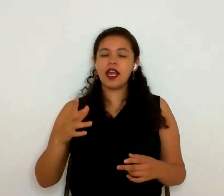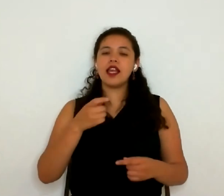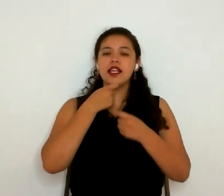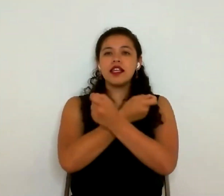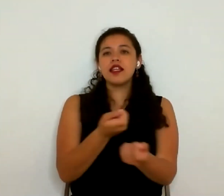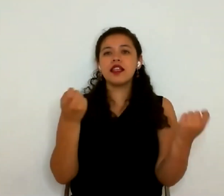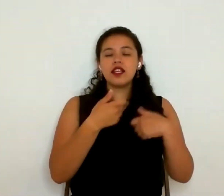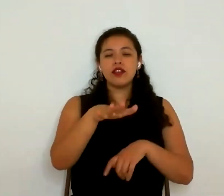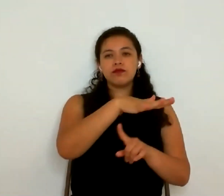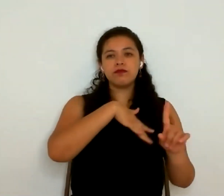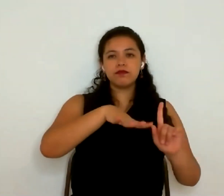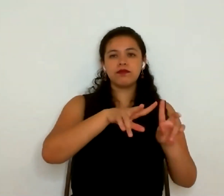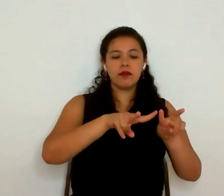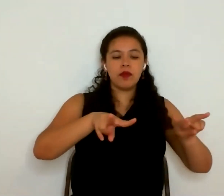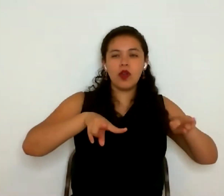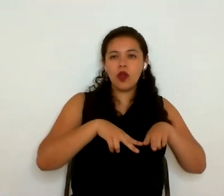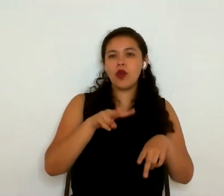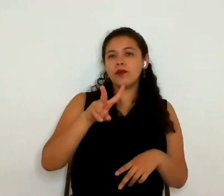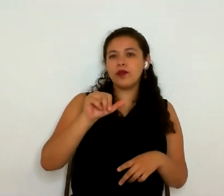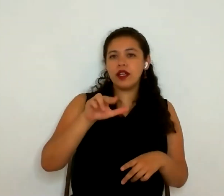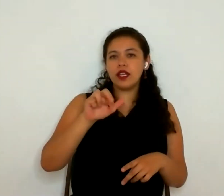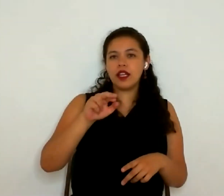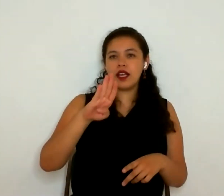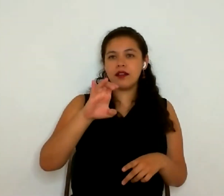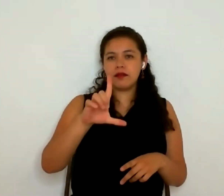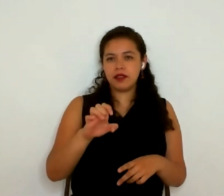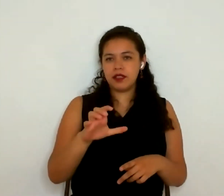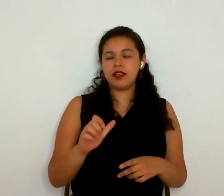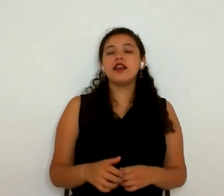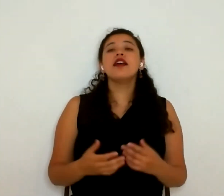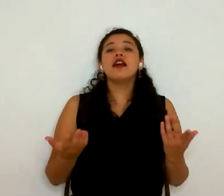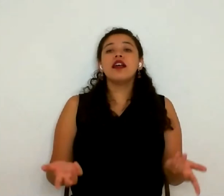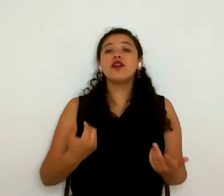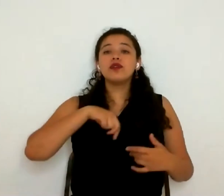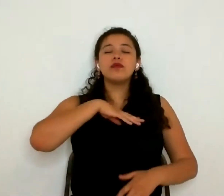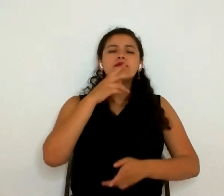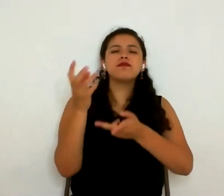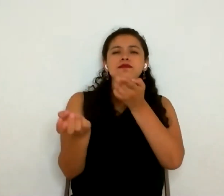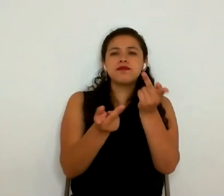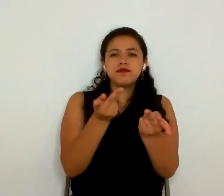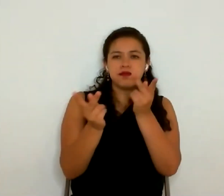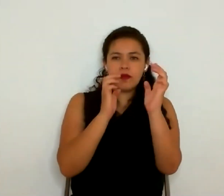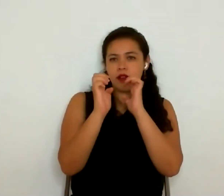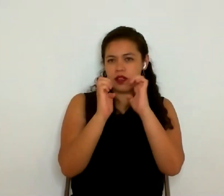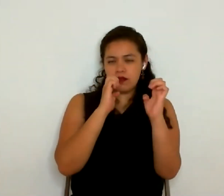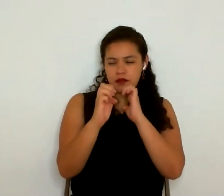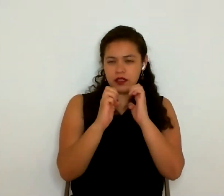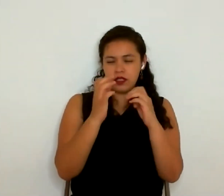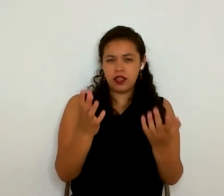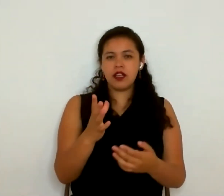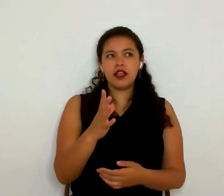y nosotros en la entrevista este aplicamos una parte que se llama